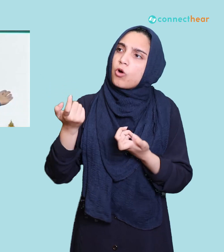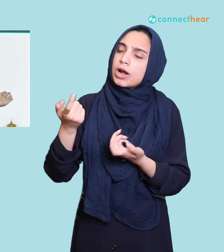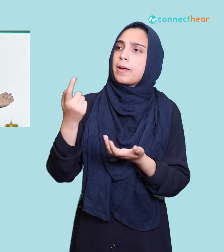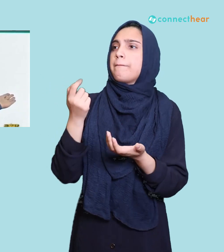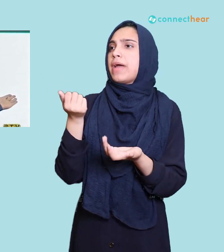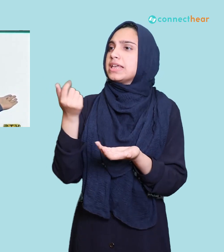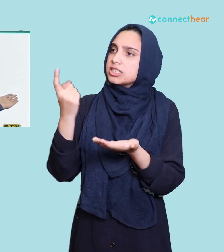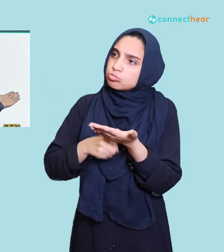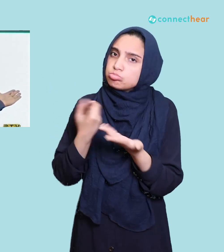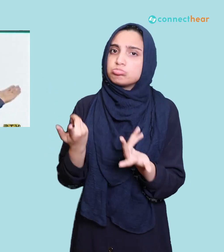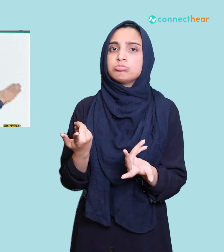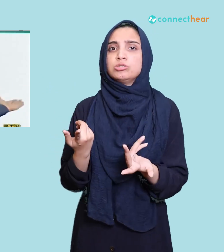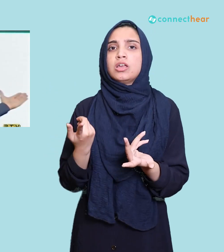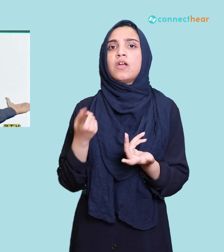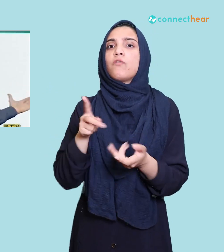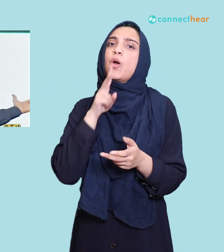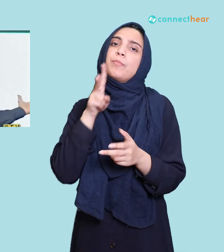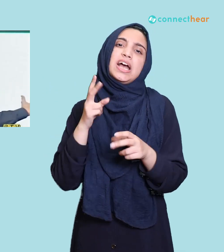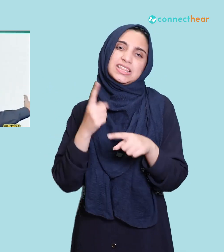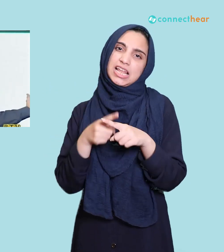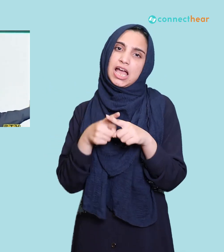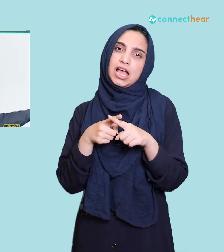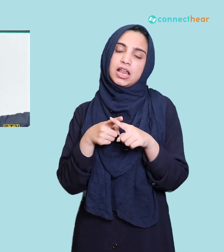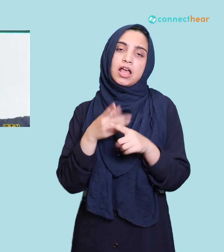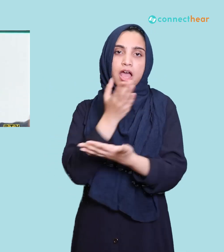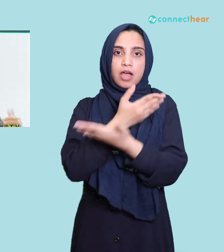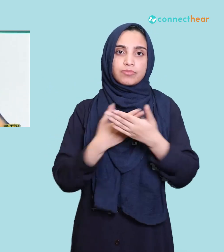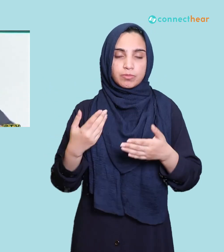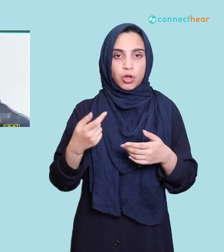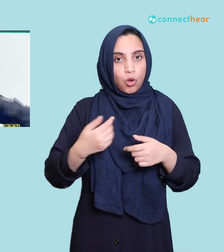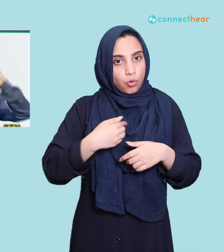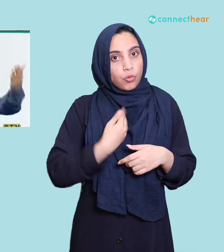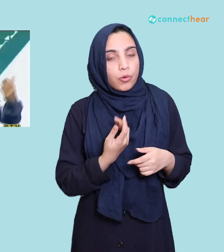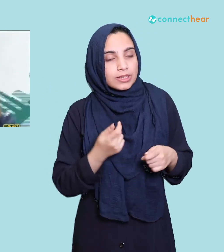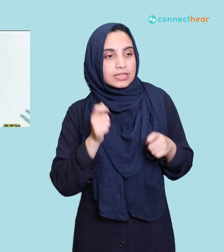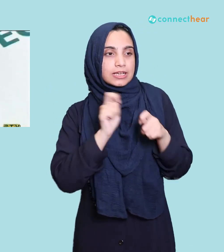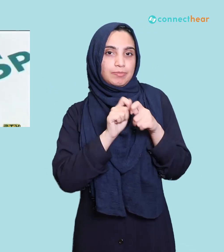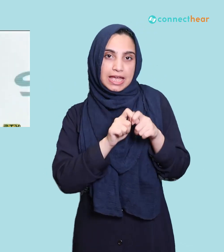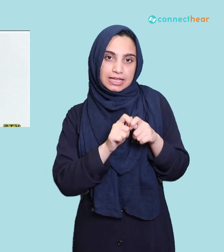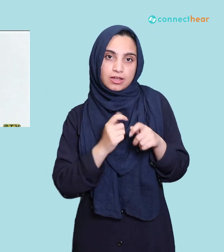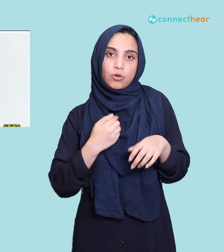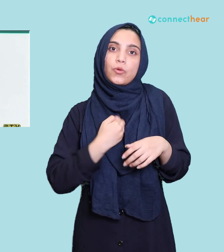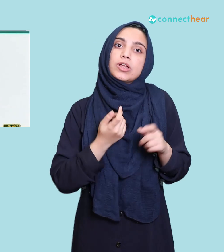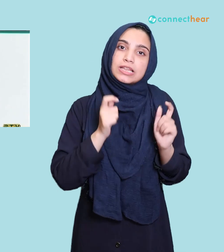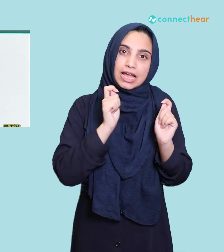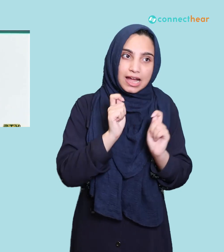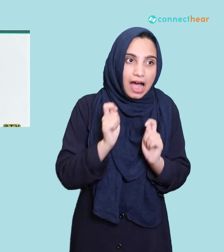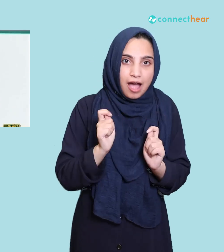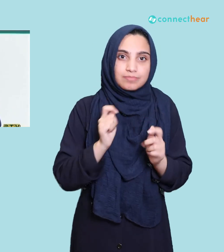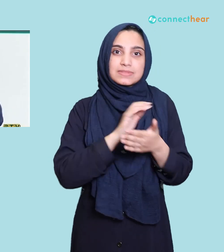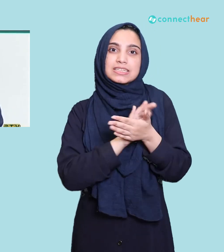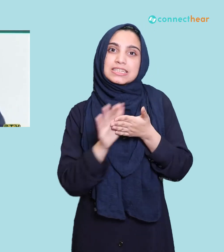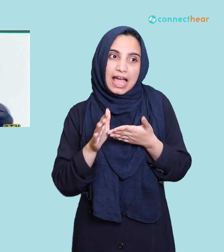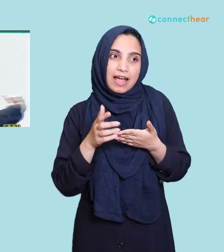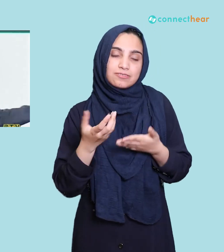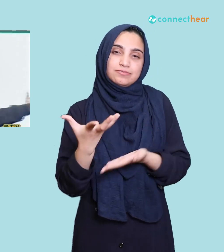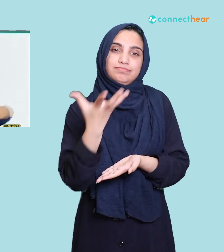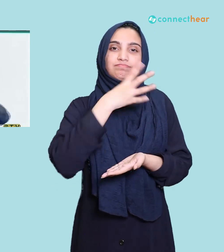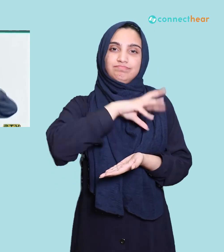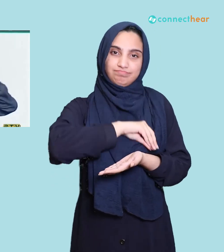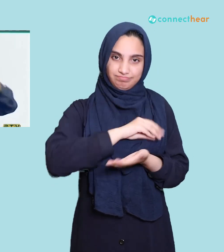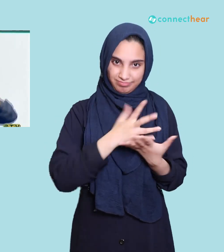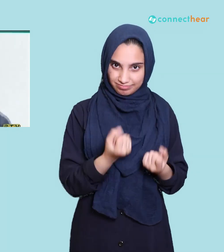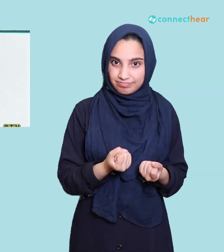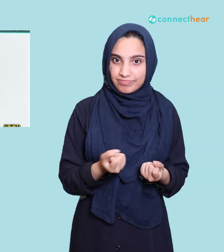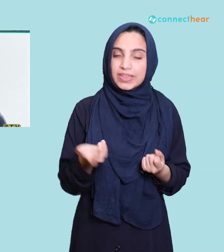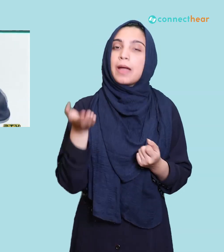اس طرح کی جو رشیا کا اکنامک زون ہے، اس سے ایکسپورٹس ہماری بڑھیں گی. تو ہم نے وہ پیریڈ جب تک ہماری